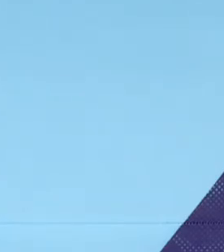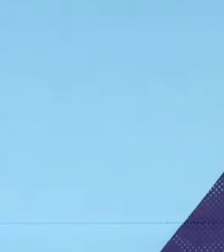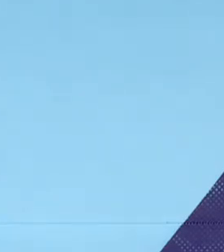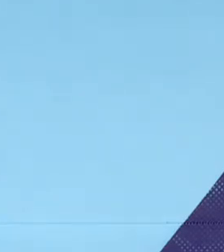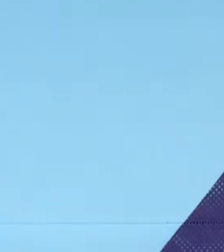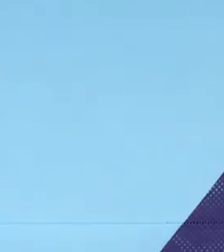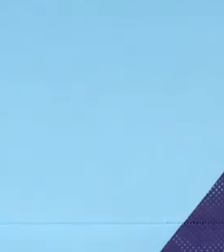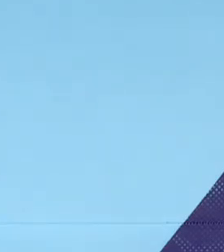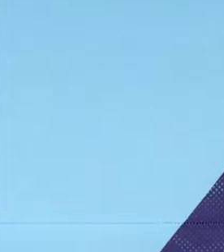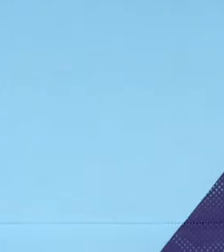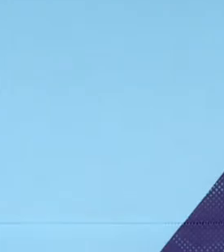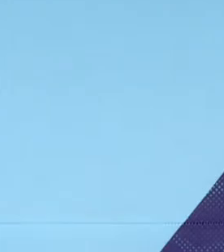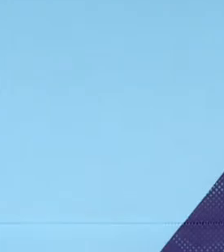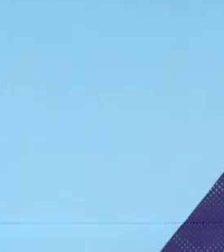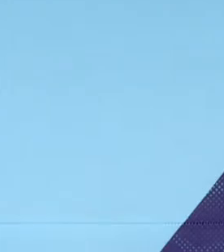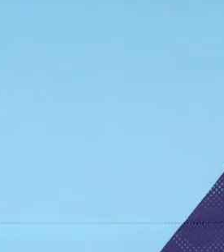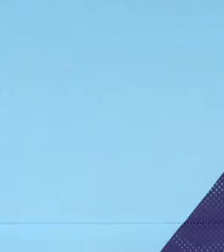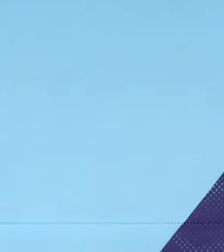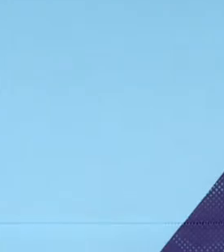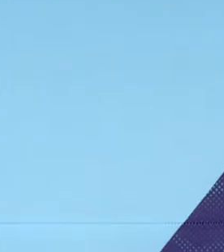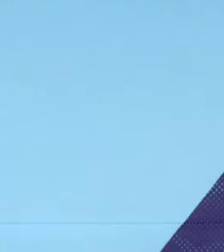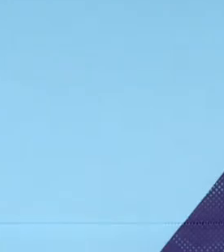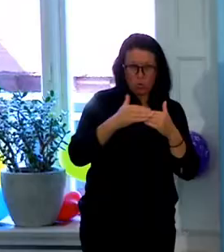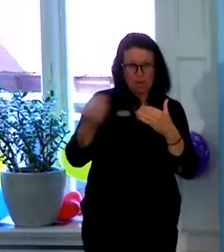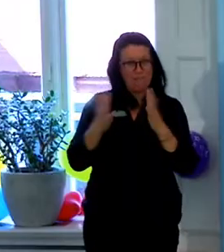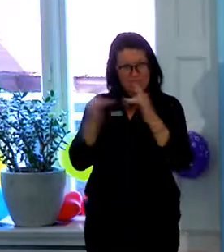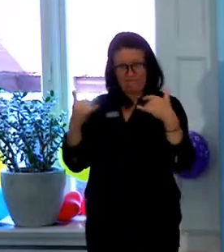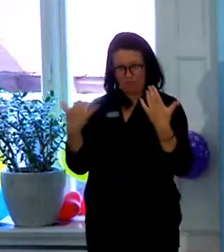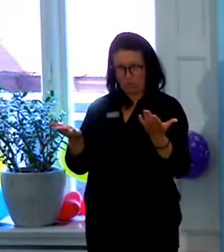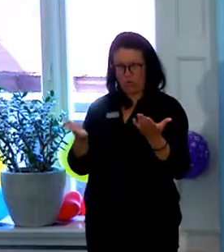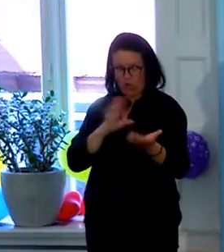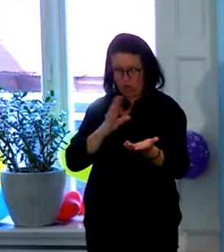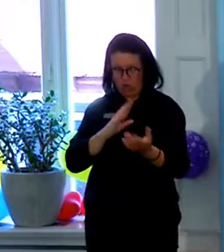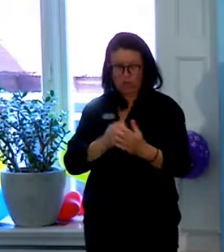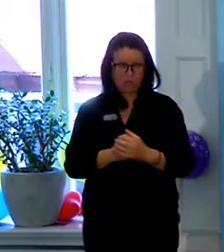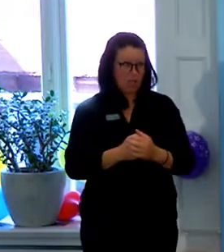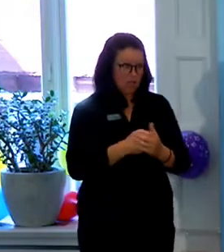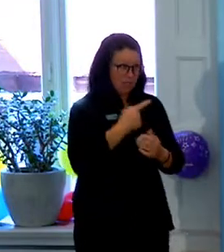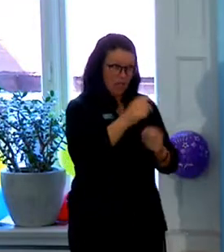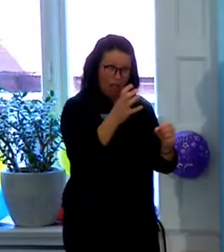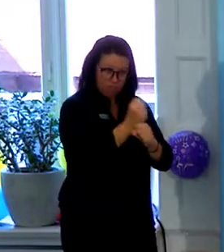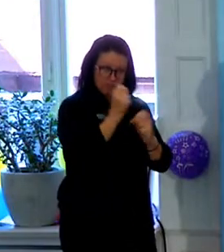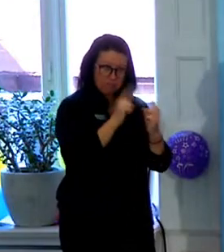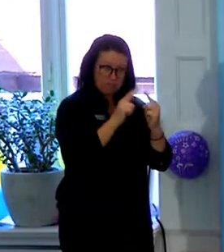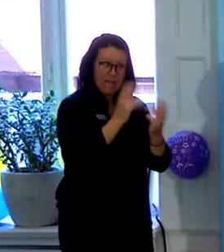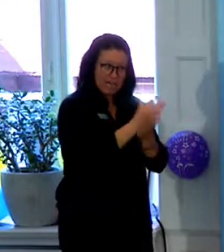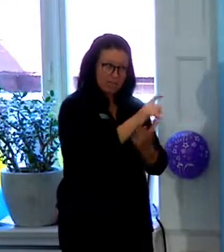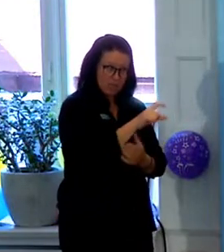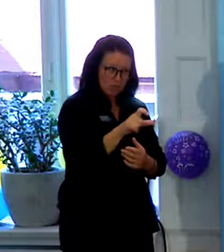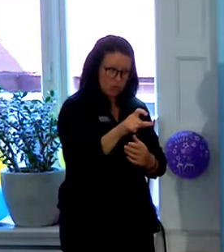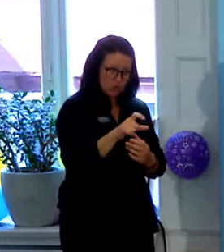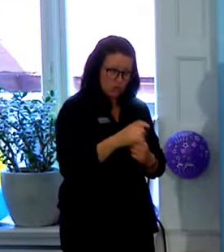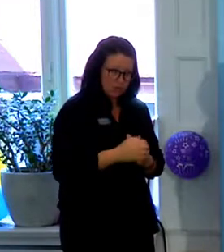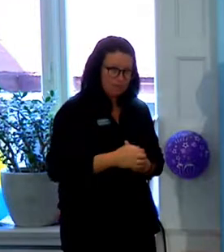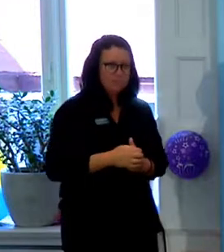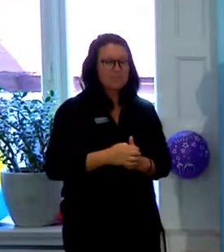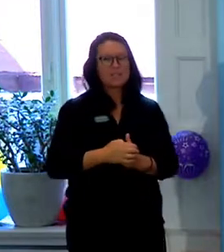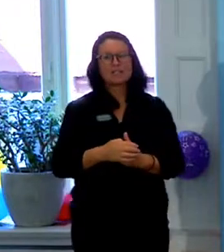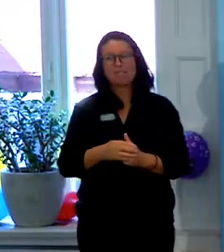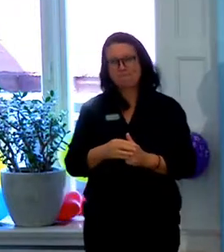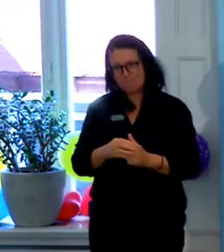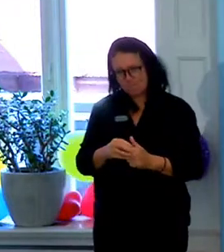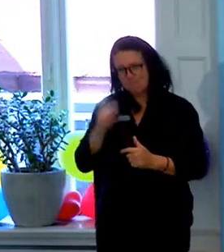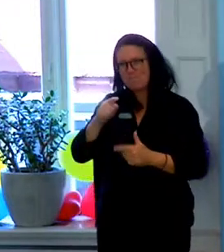att ens barn får ha relationer, vilka de vill med flickor och pojkar. Men når ni rätt personer med dem? Det